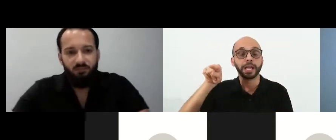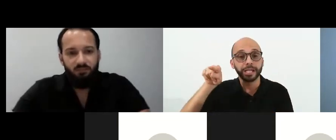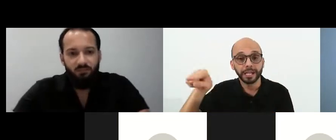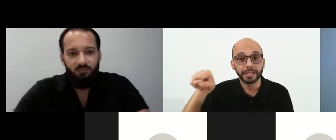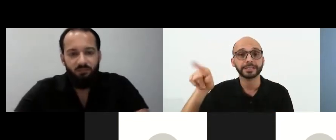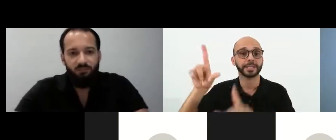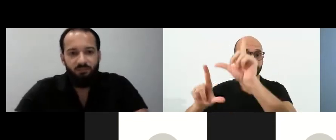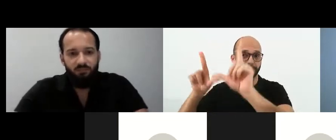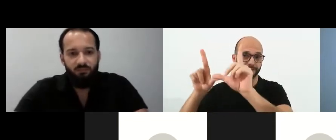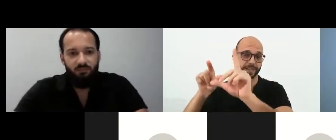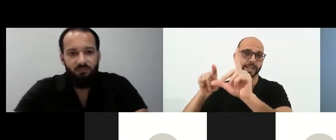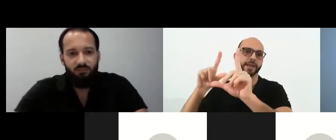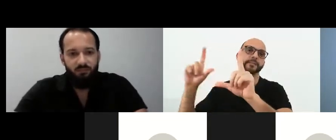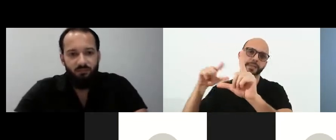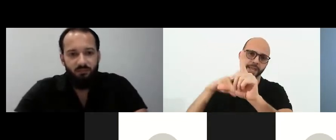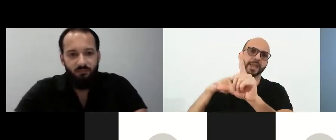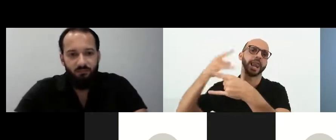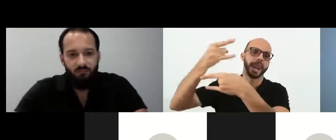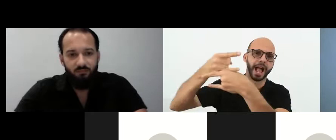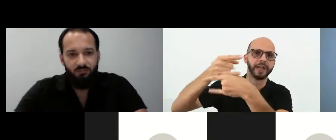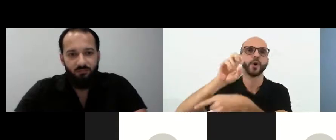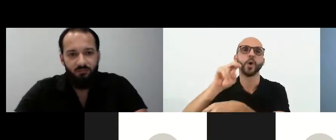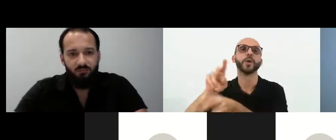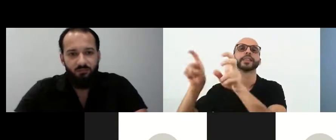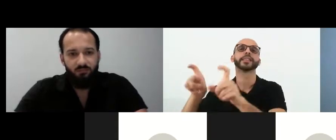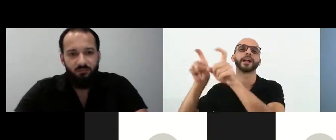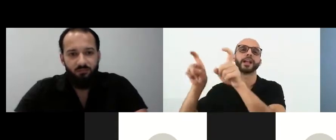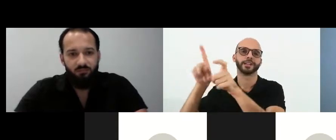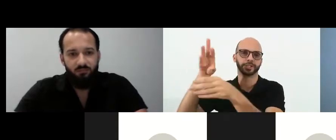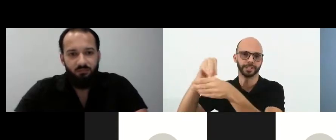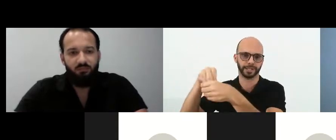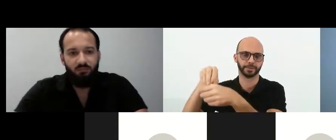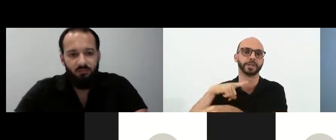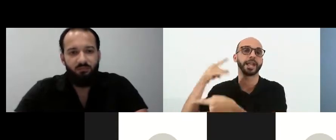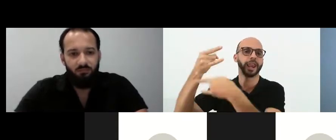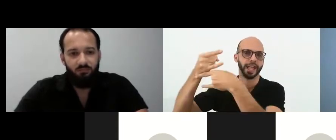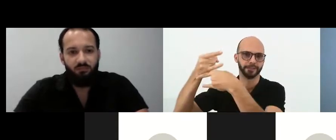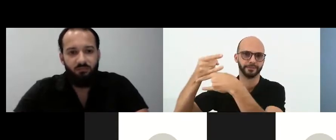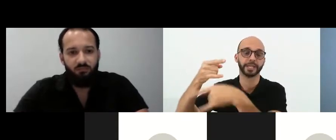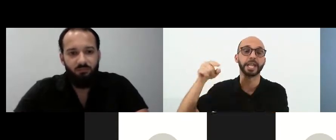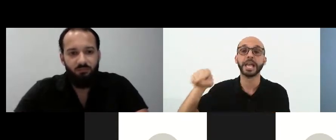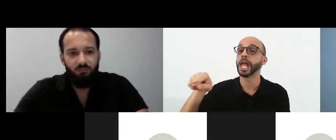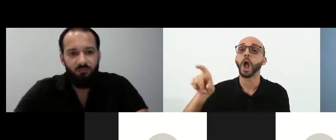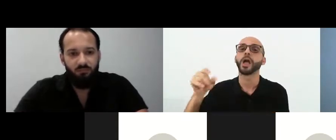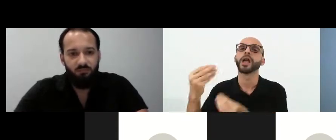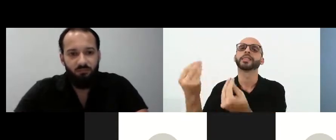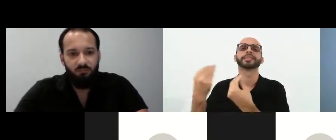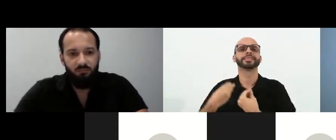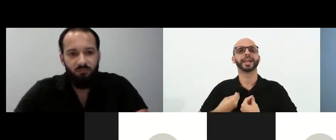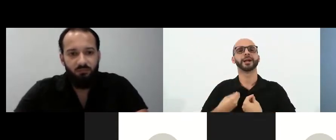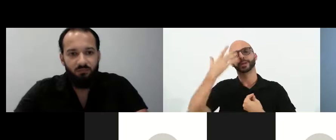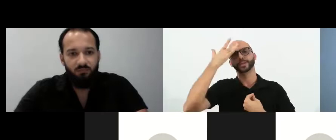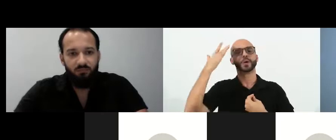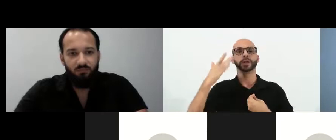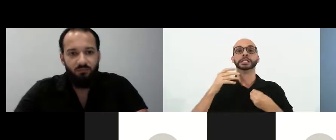musicalidade, tem lives que tem as lives normais, que tem os intérpretes juntos